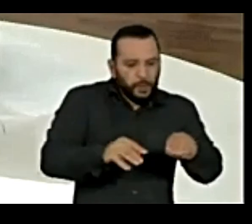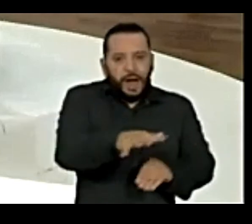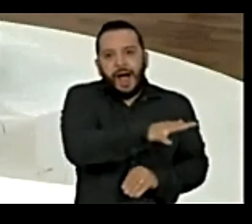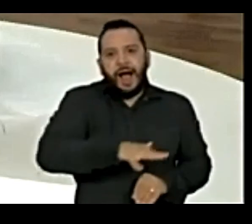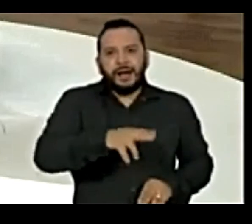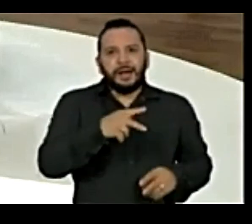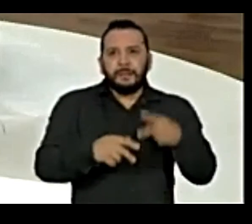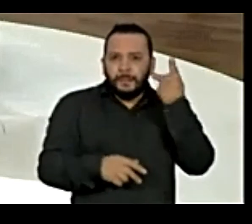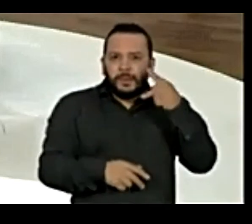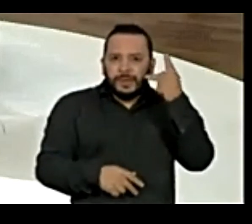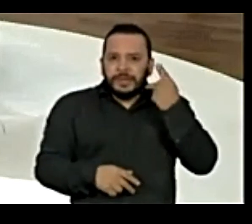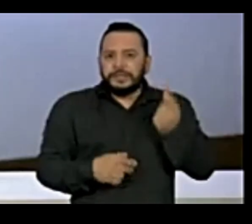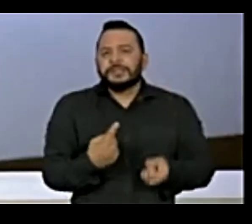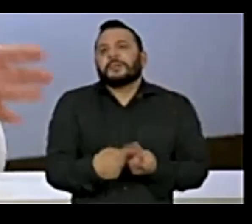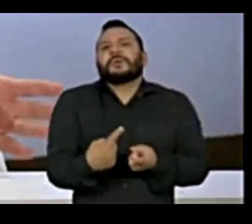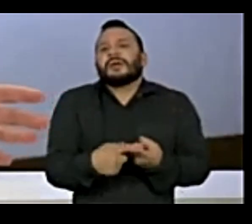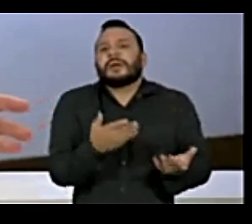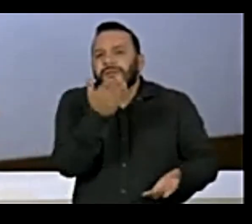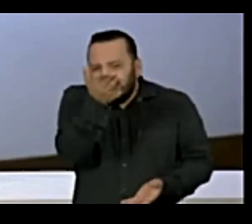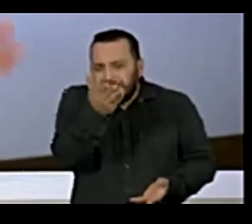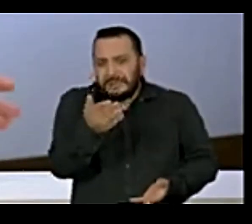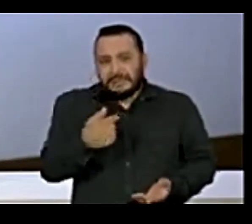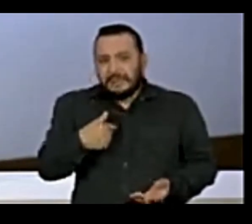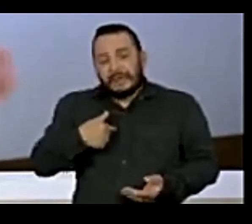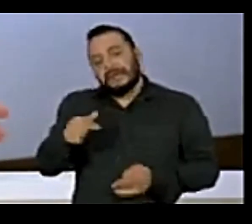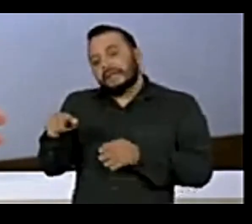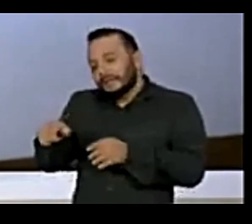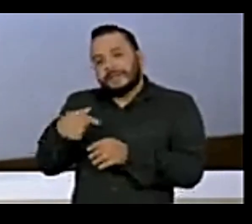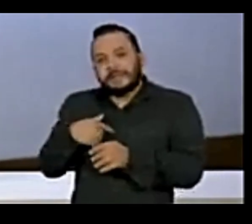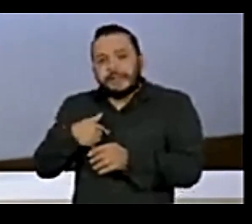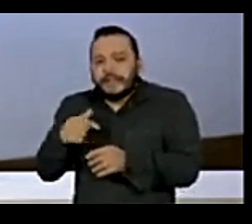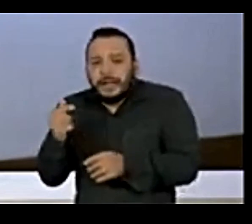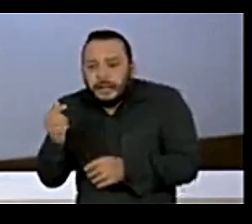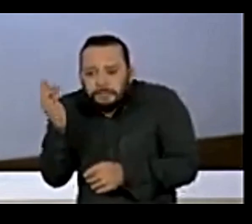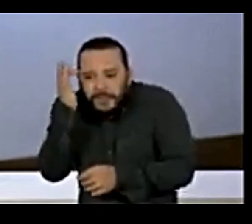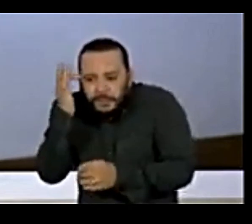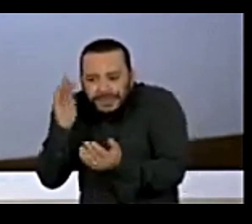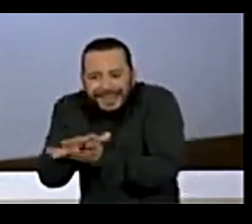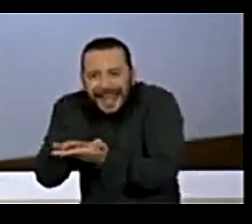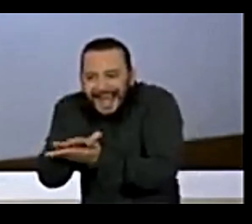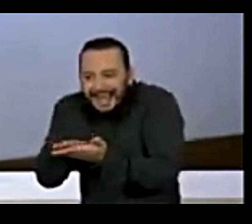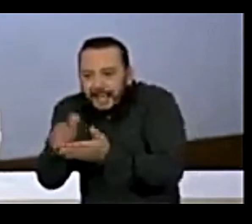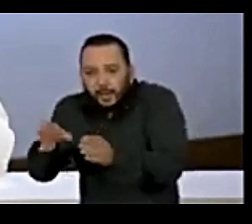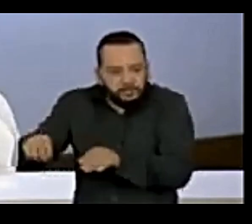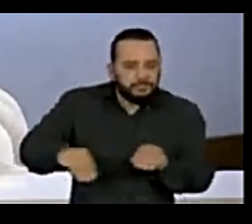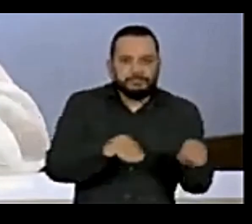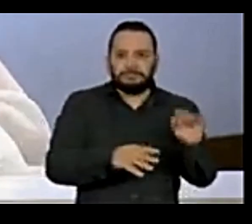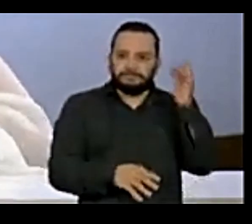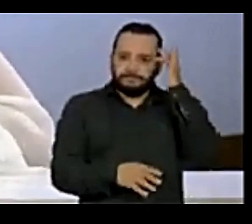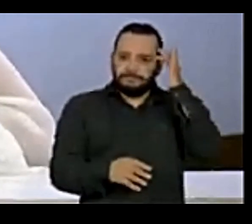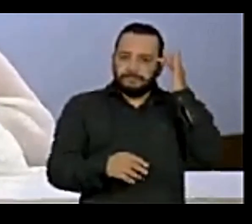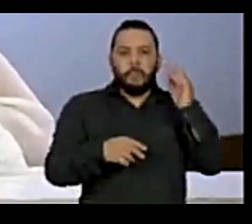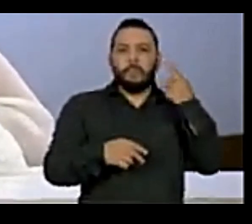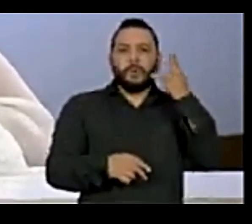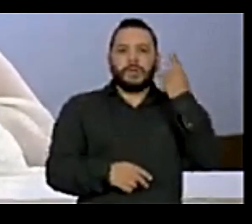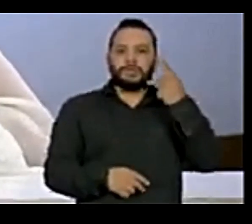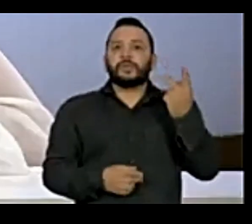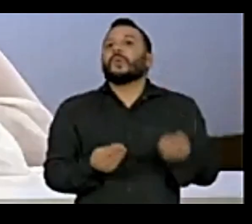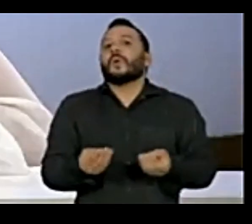fez exatamente deixar de ser aquele Felipe Neto imaturo para ser o crítico político que você se revelou?